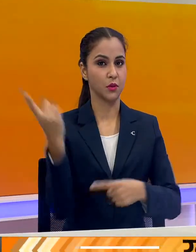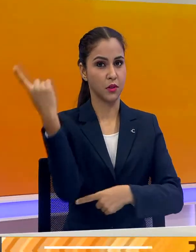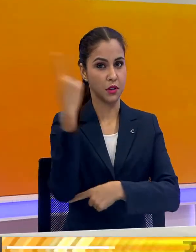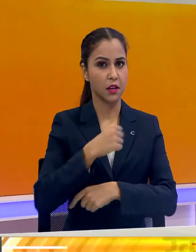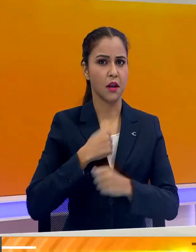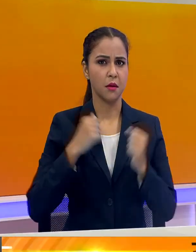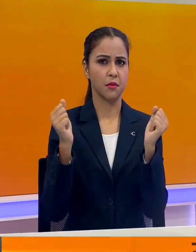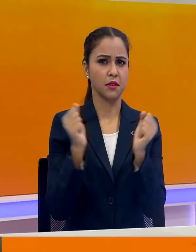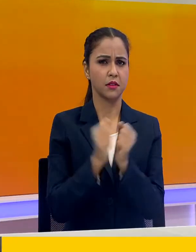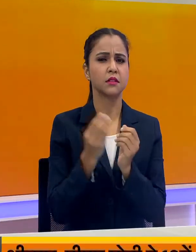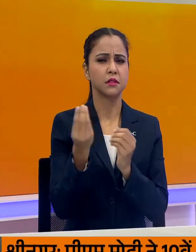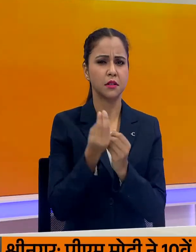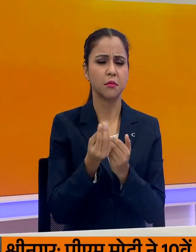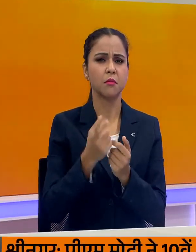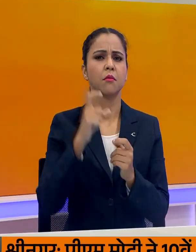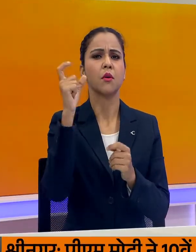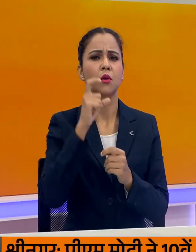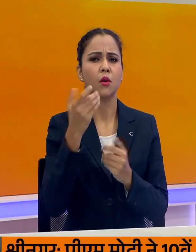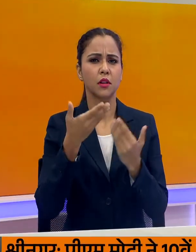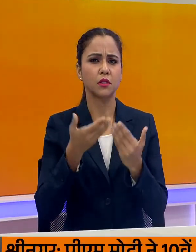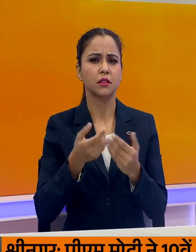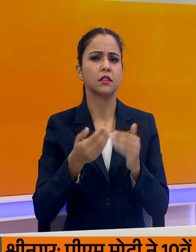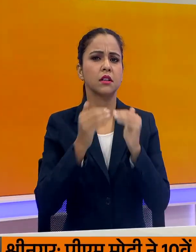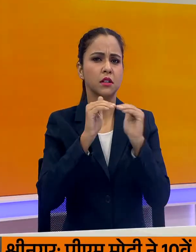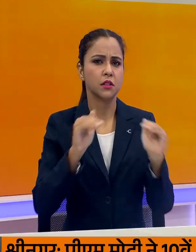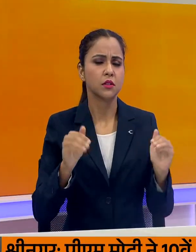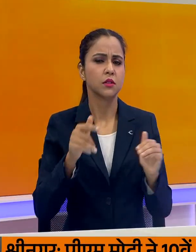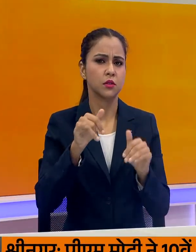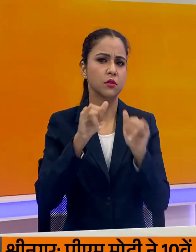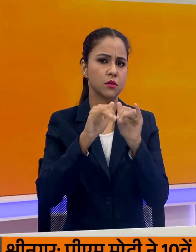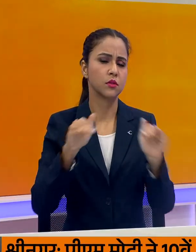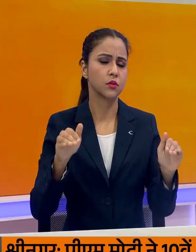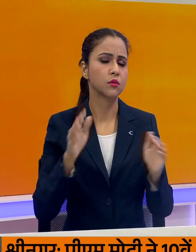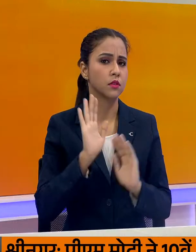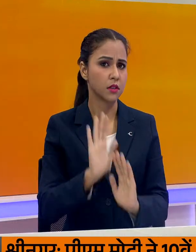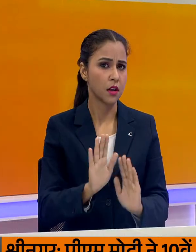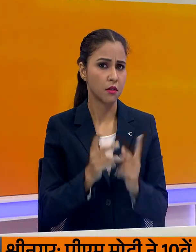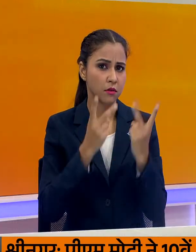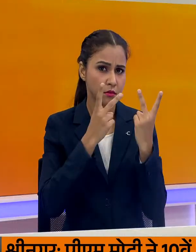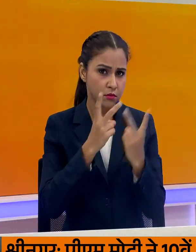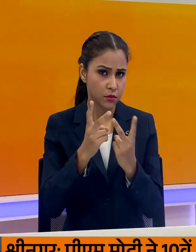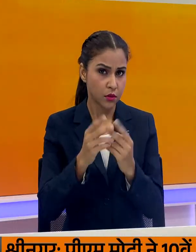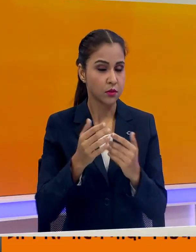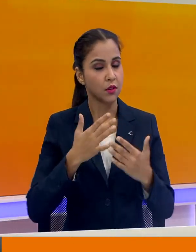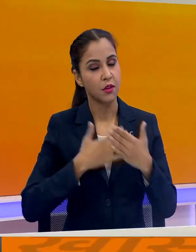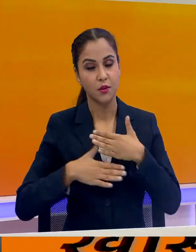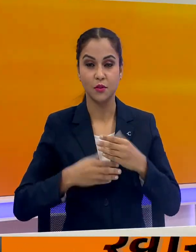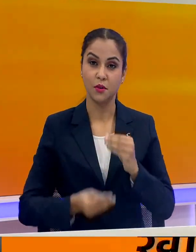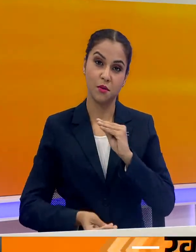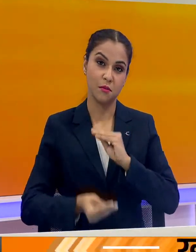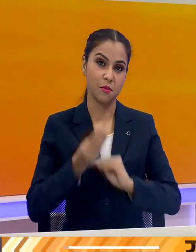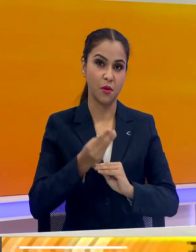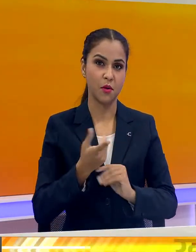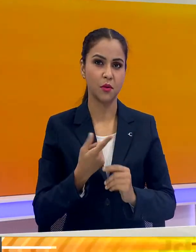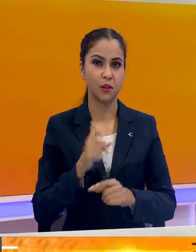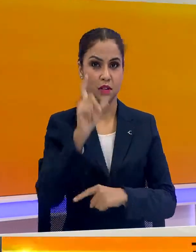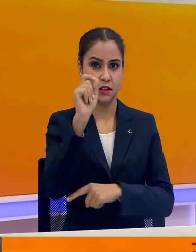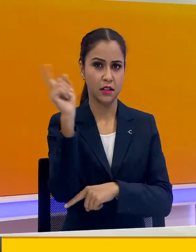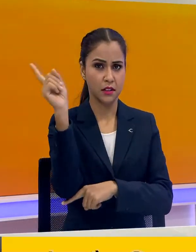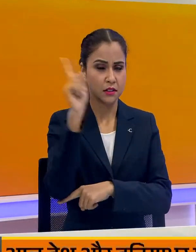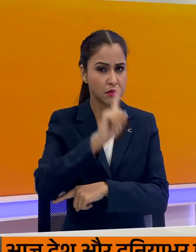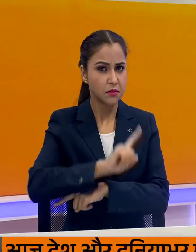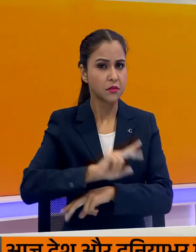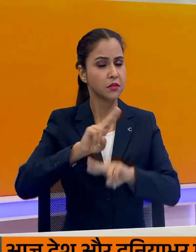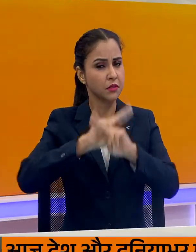फिलहाल कुछ कॉलेज की लड़कियाँ मौजूद हैं, स्टूडेंट्स मौजूद हैं जिन्होंने बहुत ही इंजॉय करा। 10th इंटरनेशनल योगा डे था,